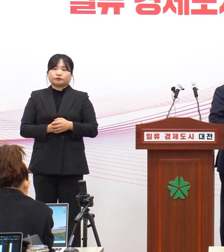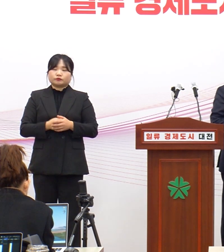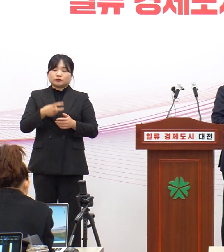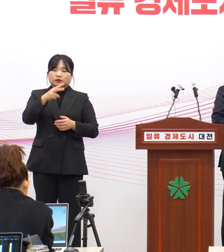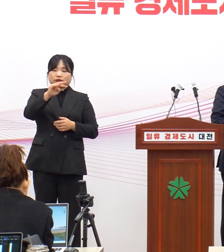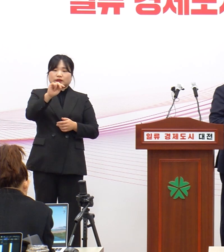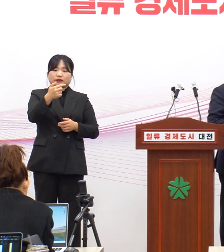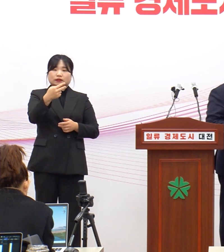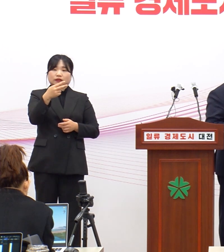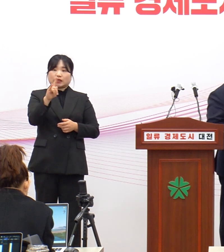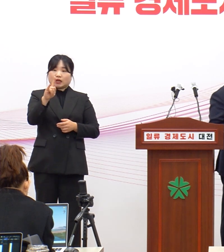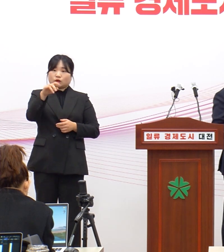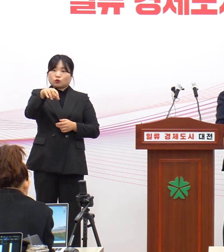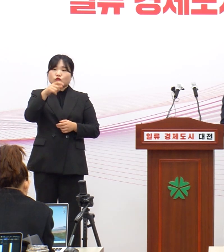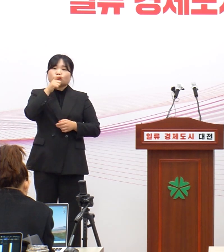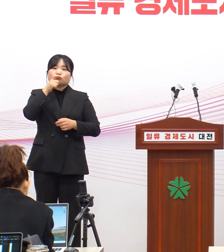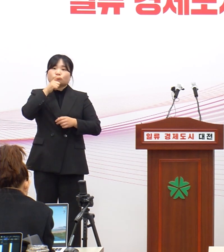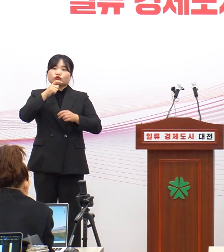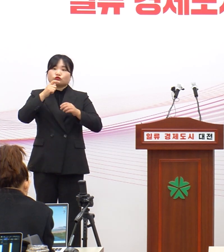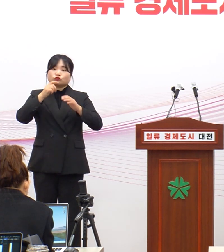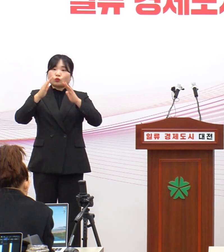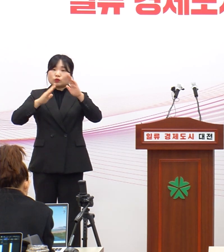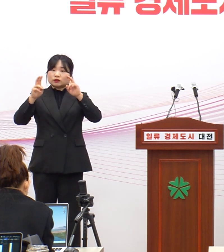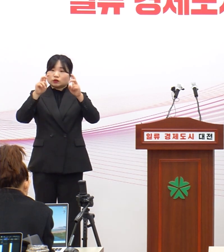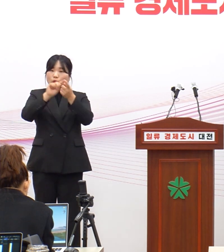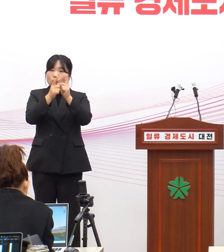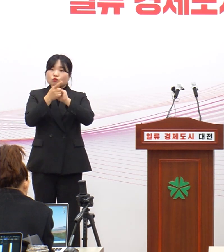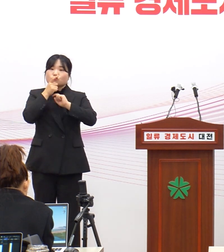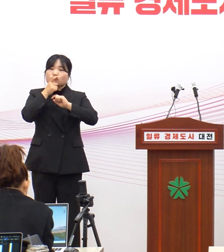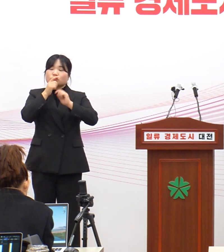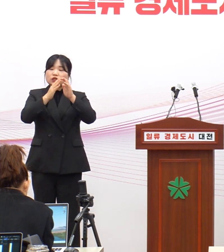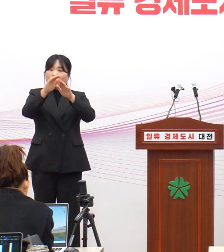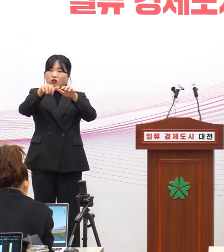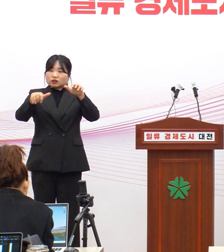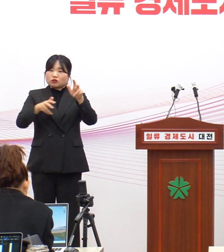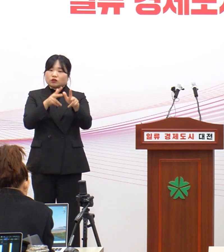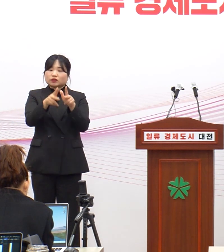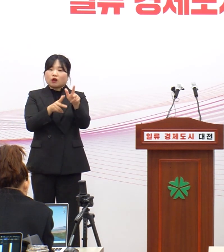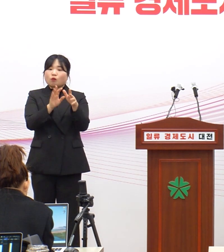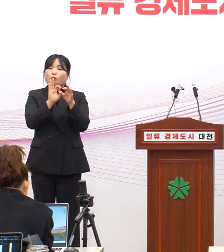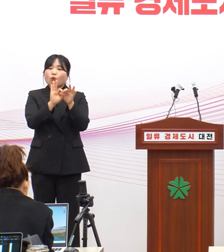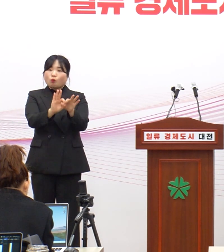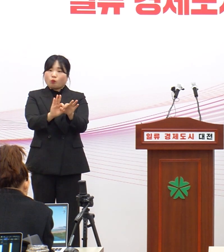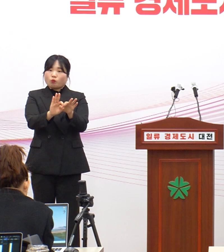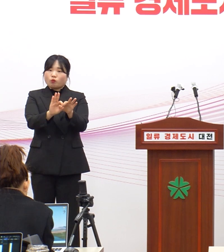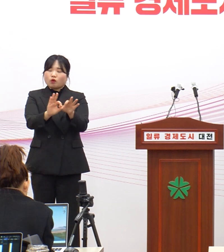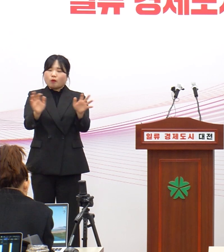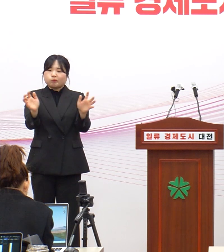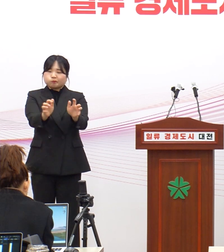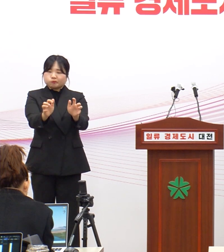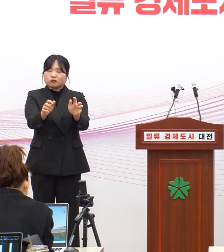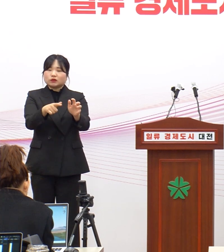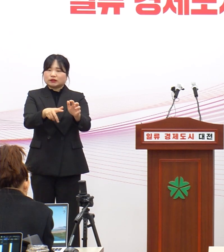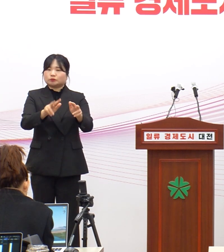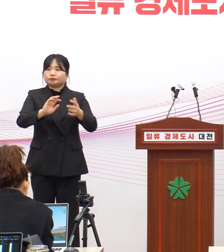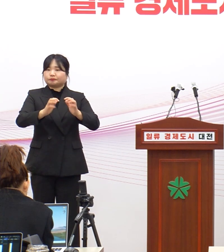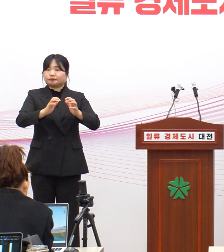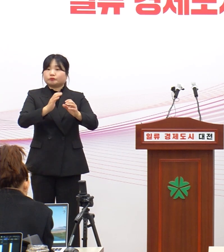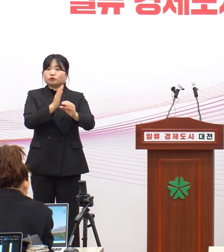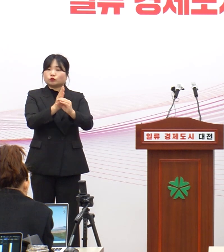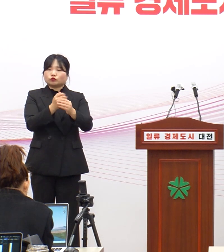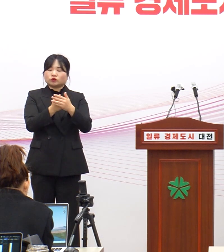신대동은 우리가 수자원공사하고 지금 물 클러스터 물산업으로 지금 서로 상의를 하고 있기